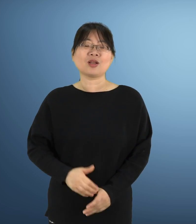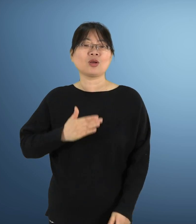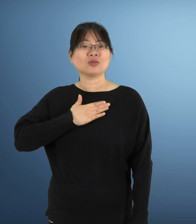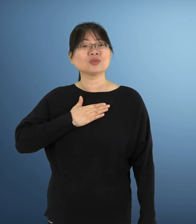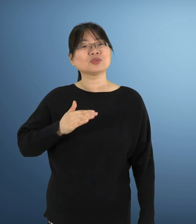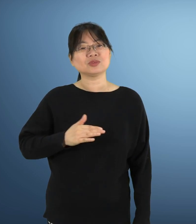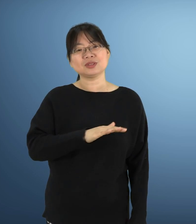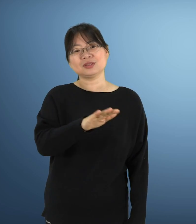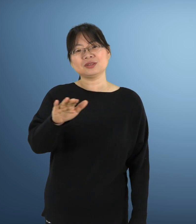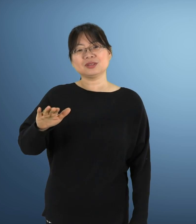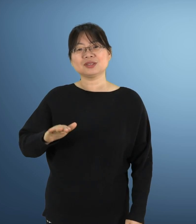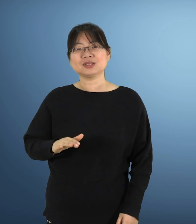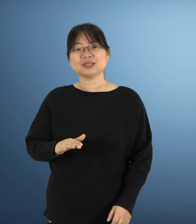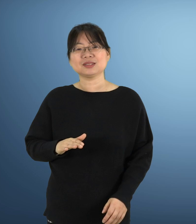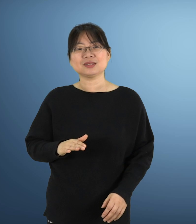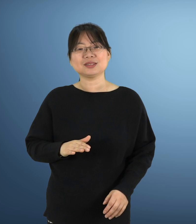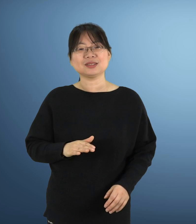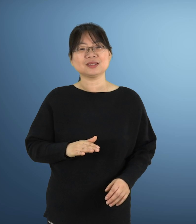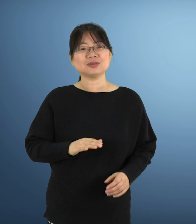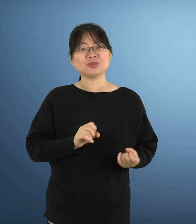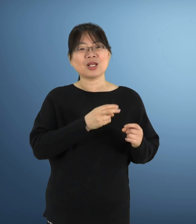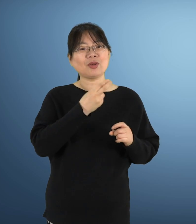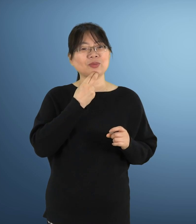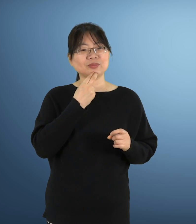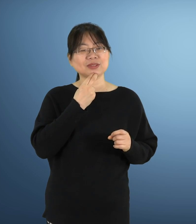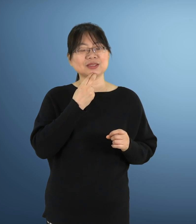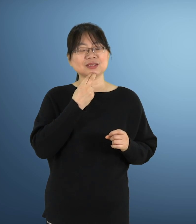우리는 이 세상 사람들이 아닙니다.